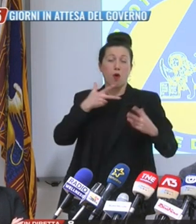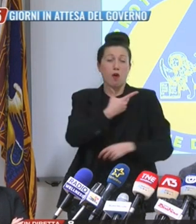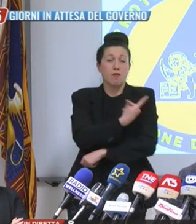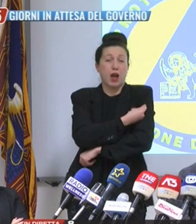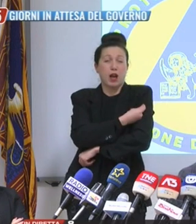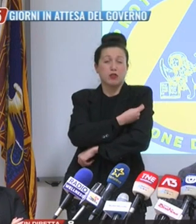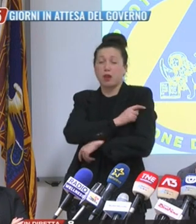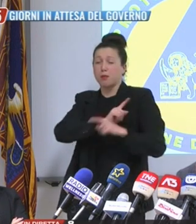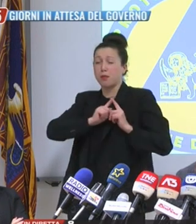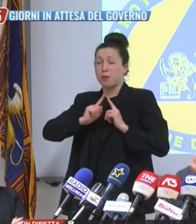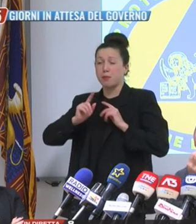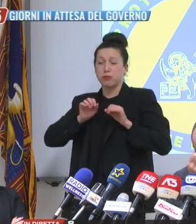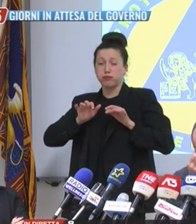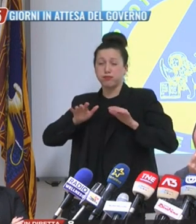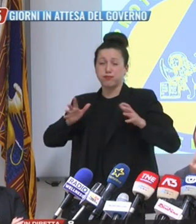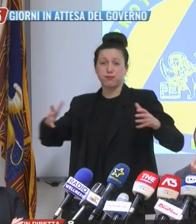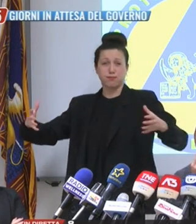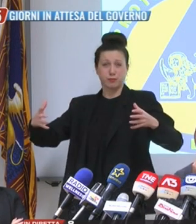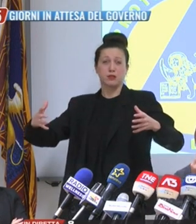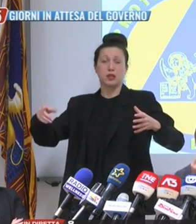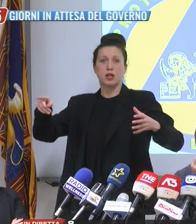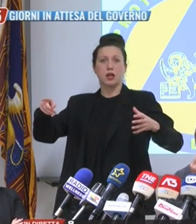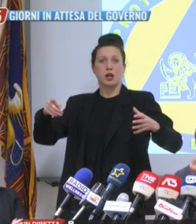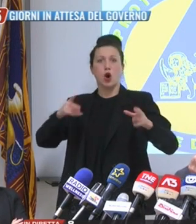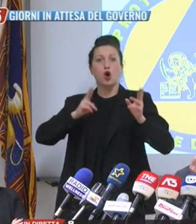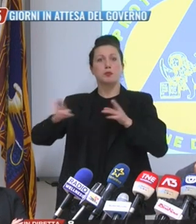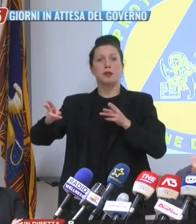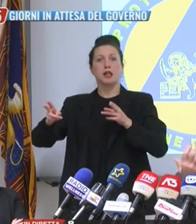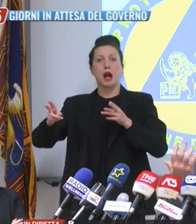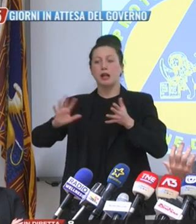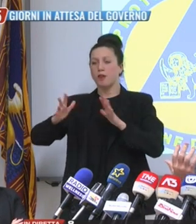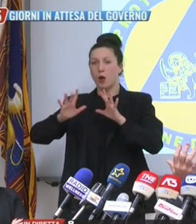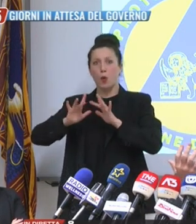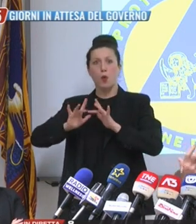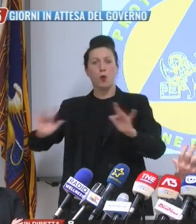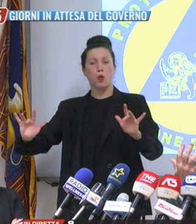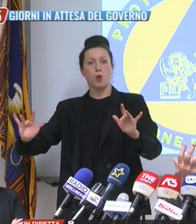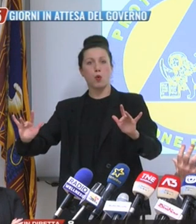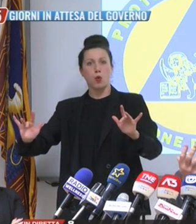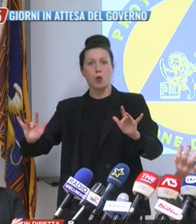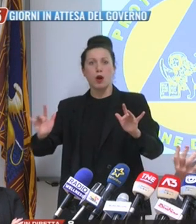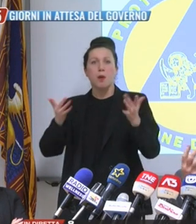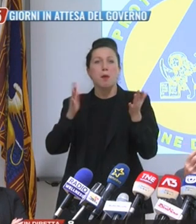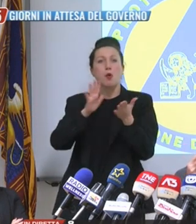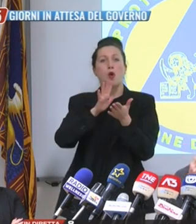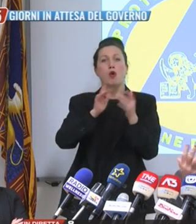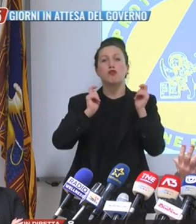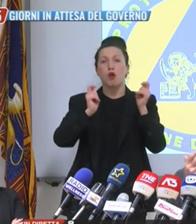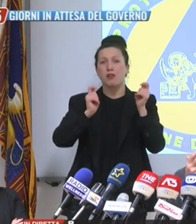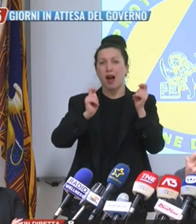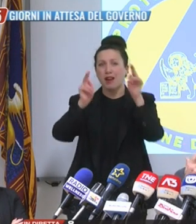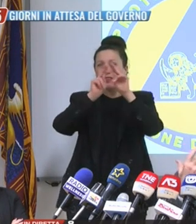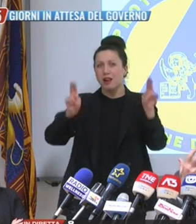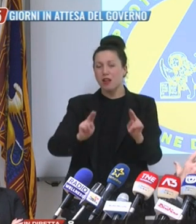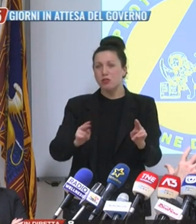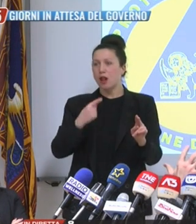Anzi, però, il ministro l'ha definita in questo articolo che ho letto nella stampa straniera, definita miracolosa, no? Poderosa, non ricordo più il termine,